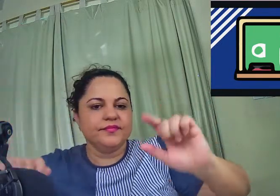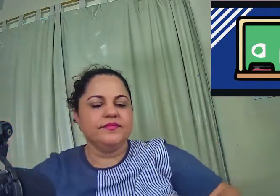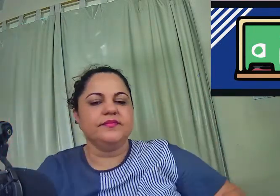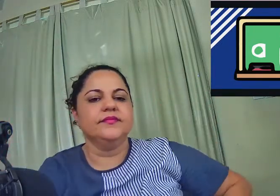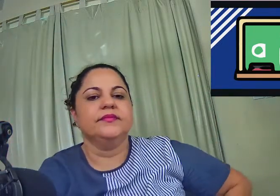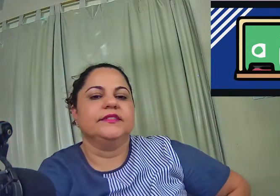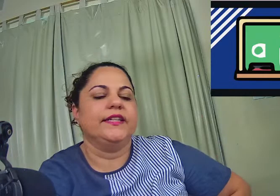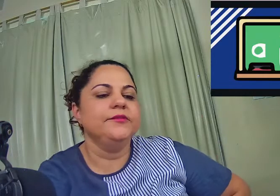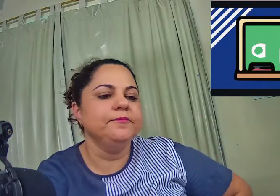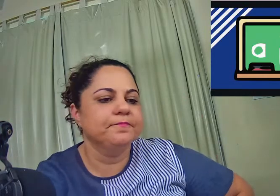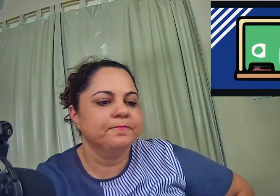Tá vendo?